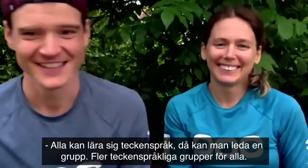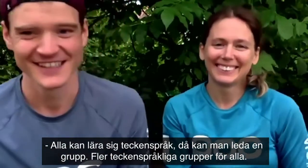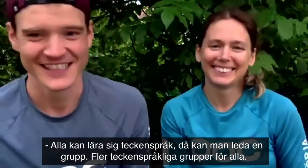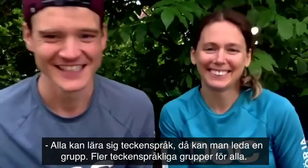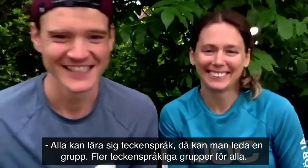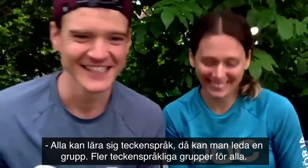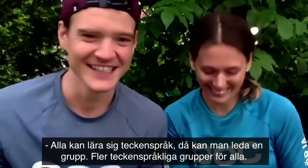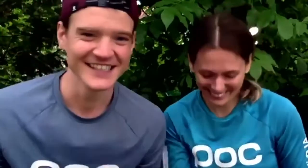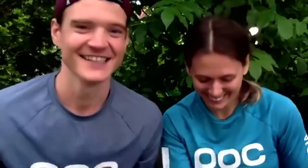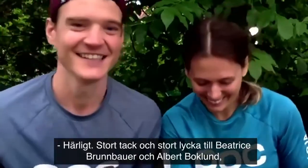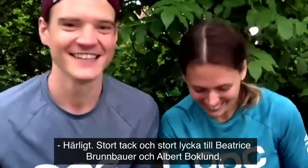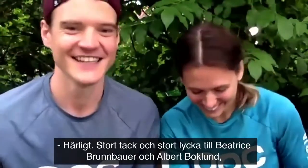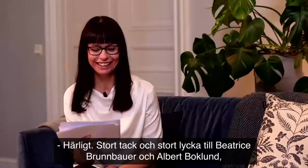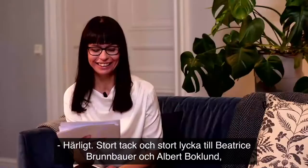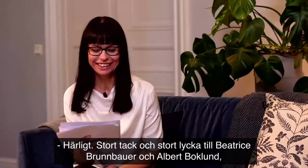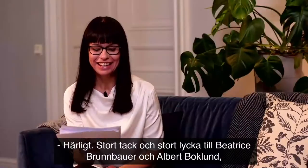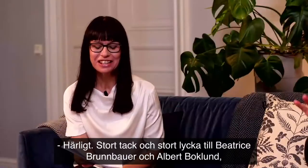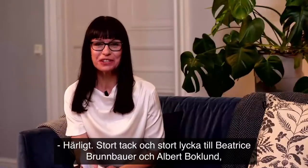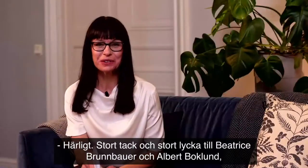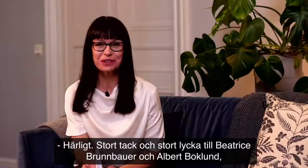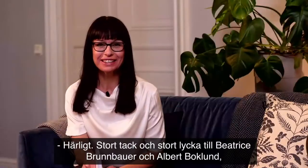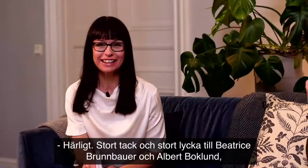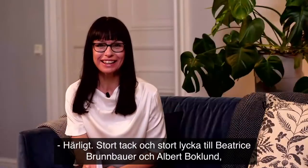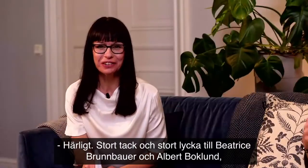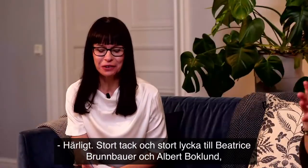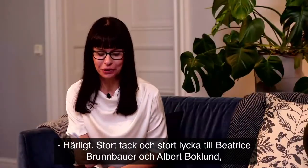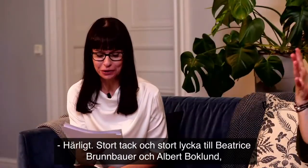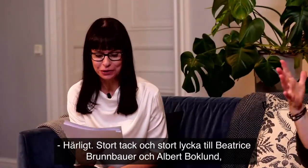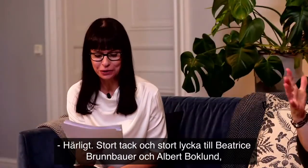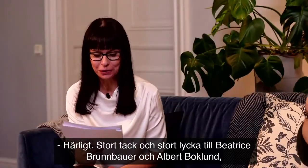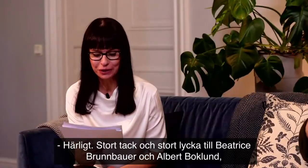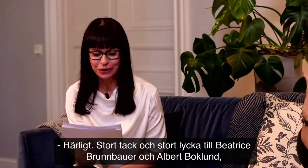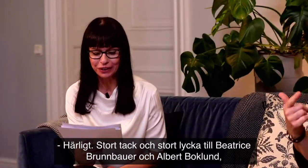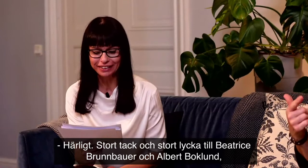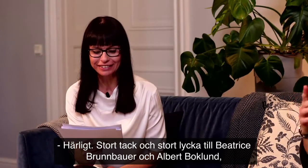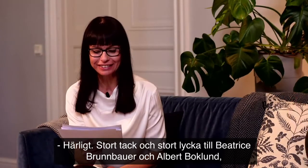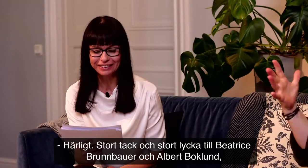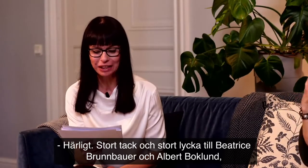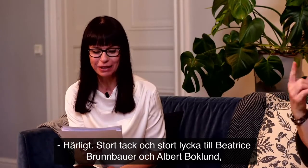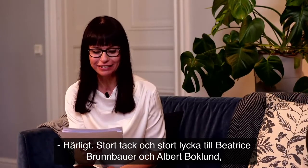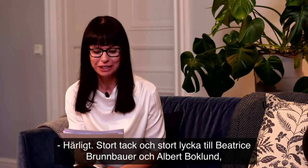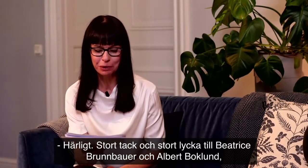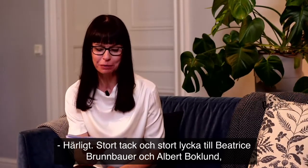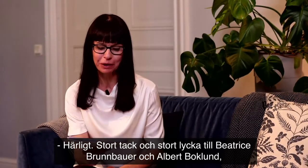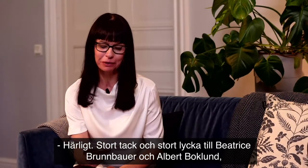grupper för alla. Härligt. Stort tack och stort lycka till Beatrice Brunbauer